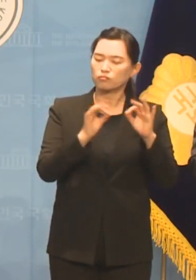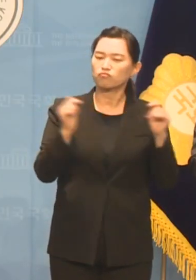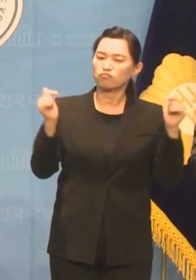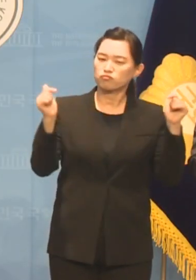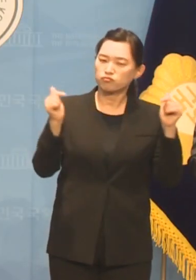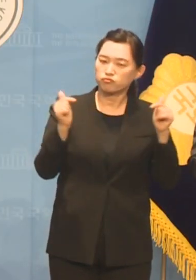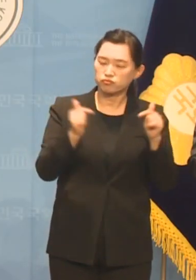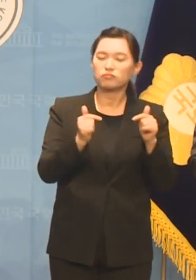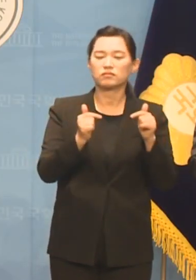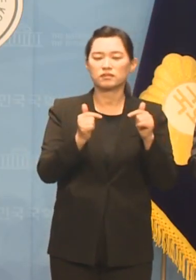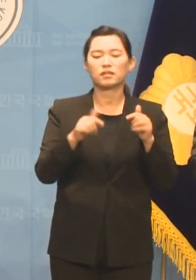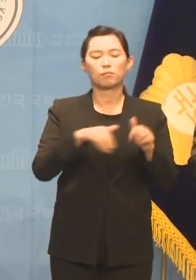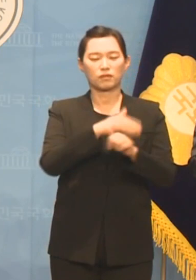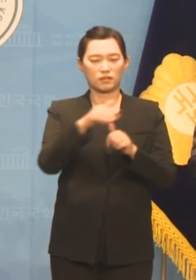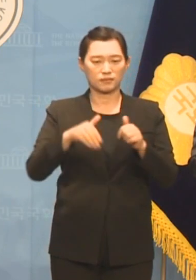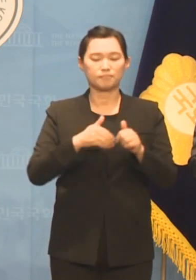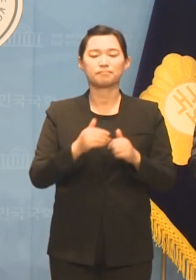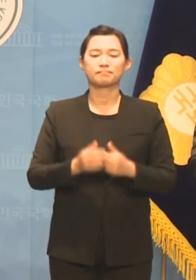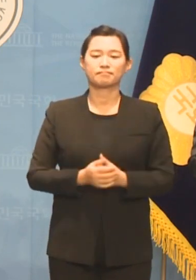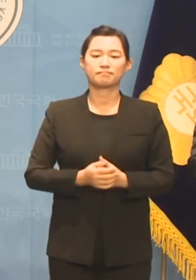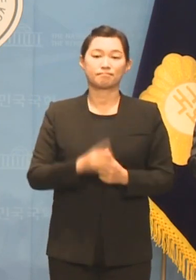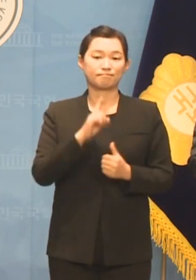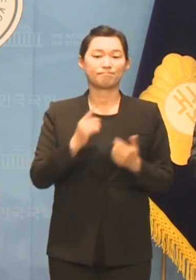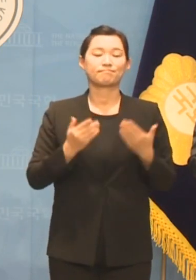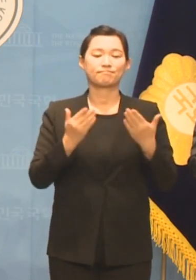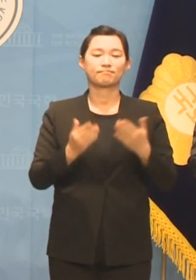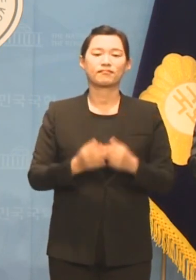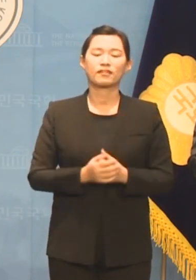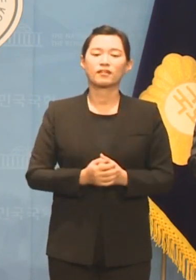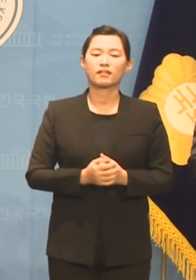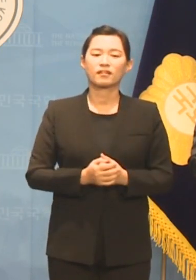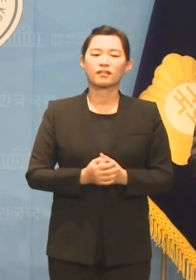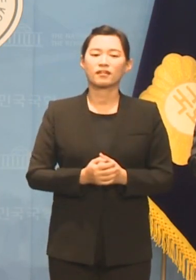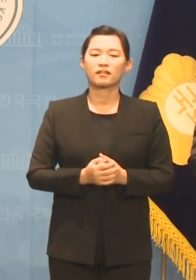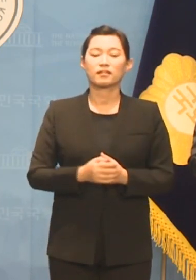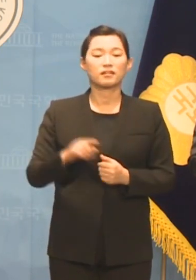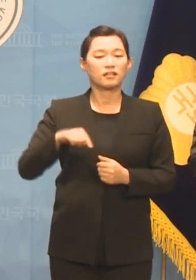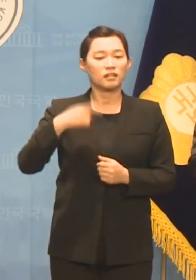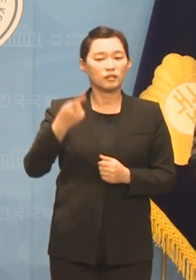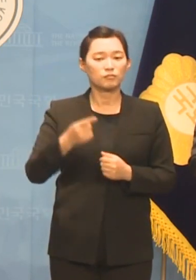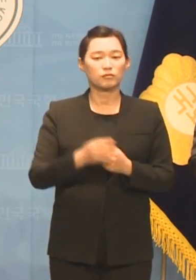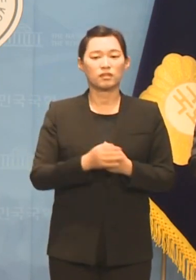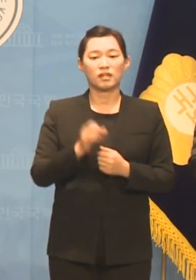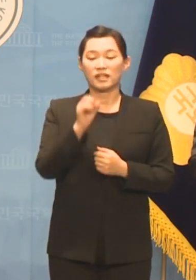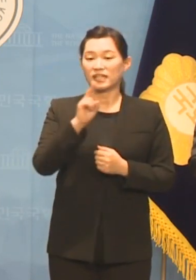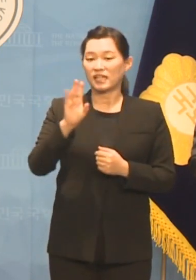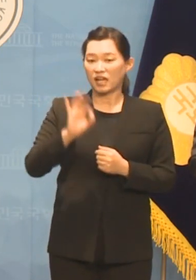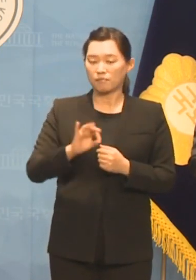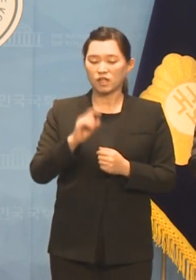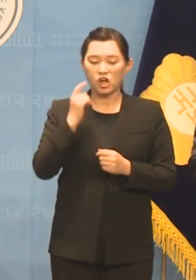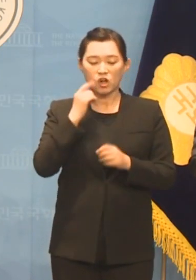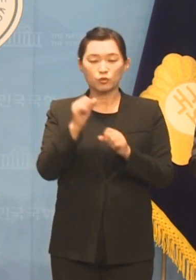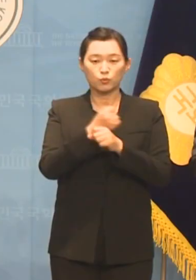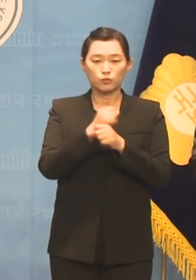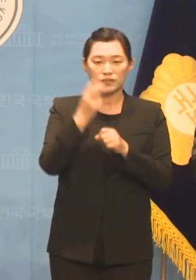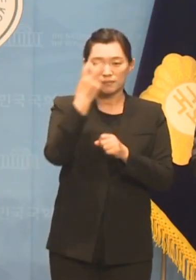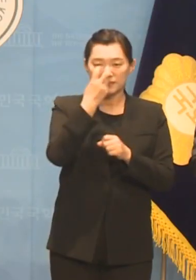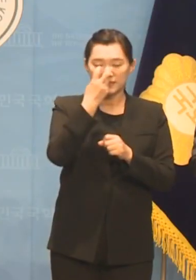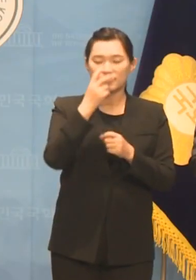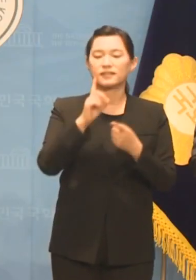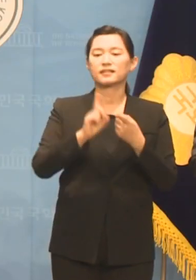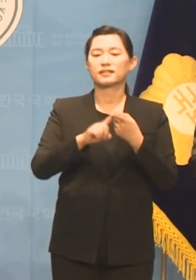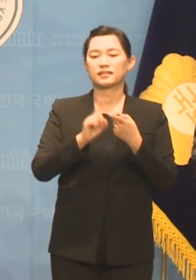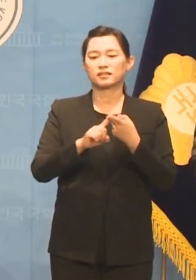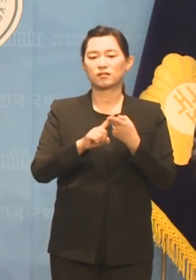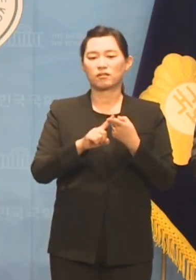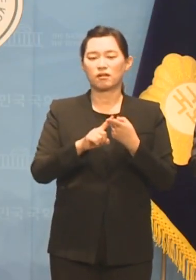줄어들고 있는 그런 추세라는 점 말씀드립니다. 이어서 양문석 의원께서 허위조작 정보감시단